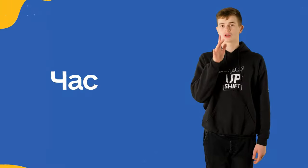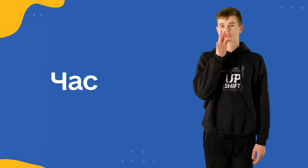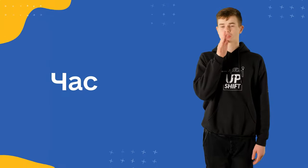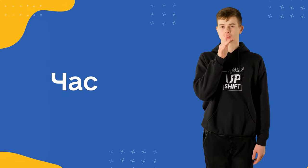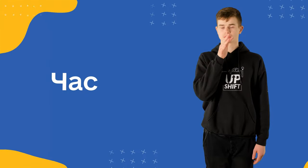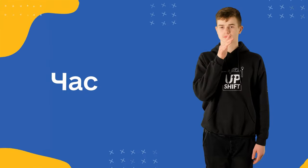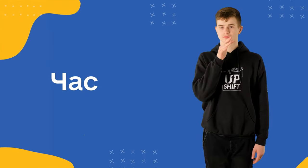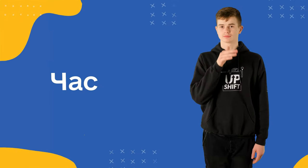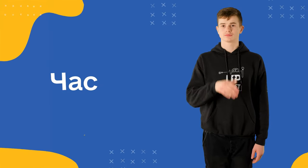Час.